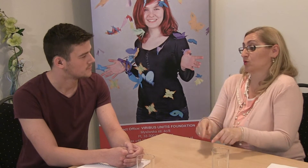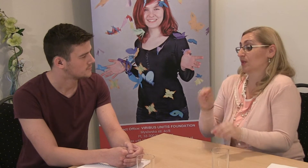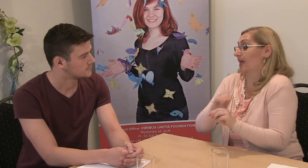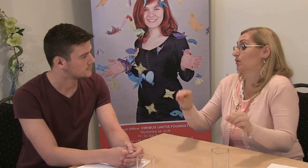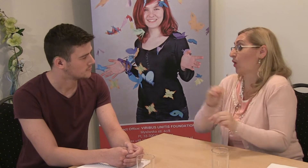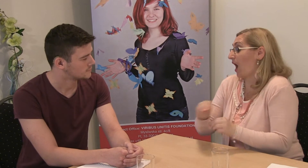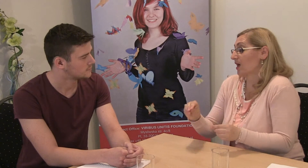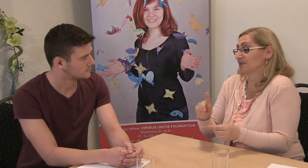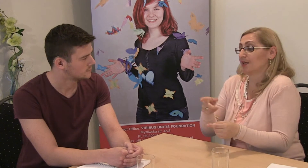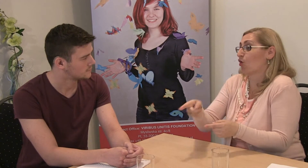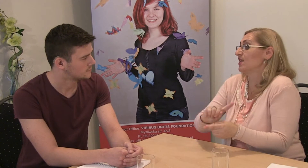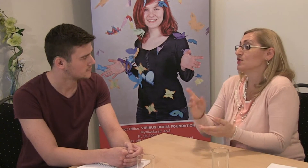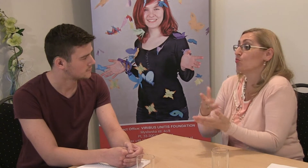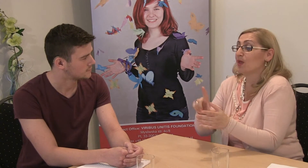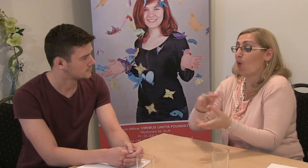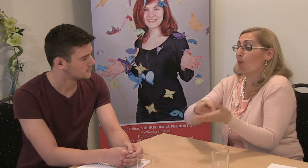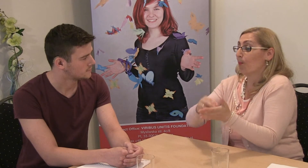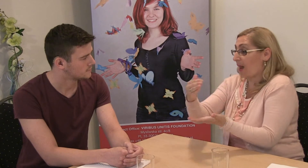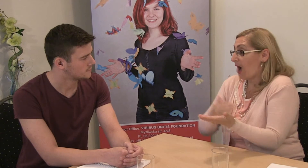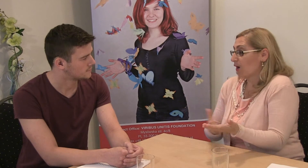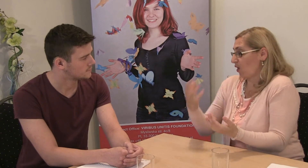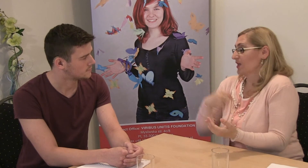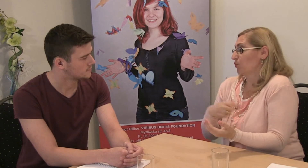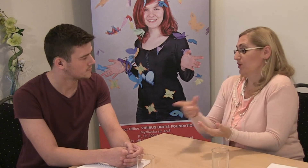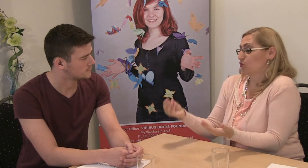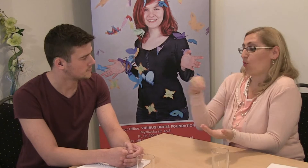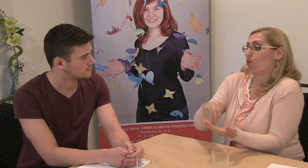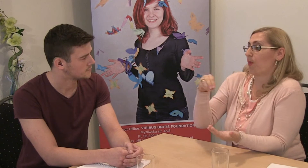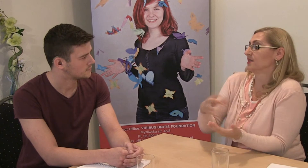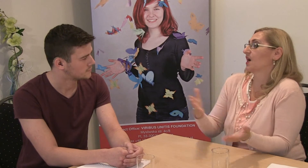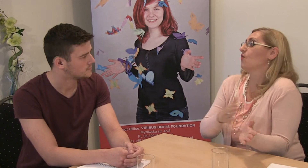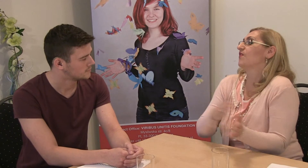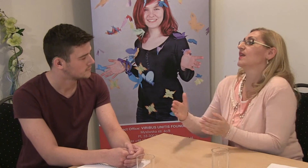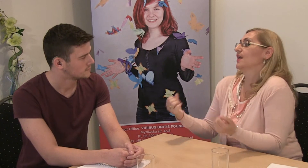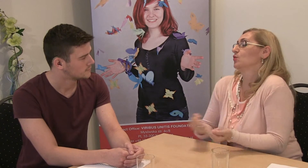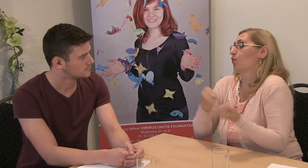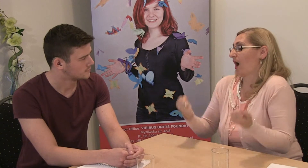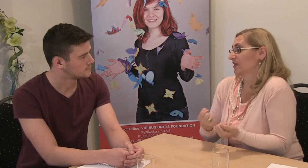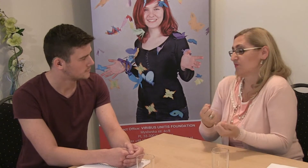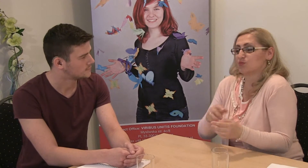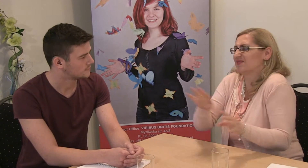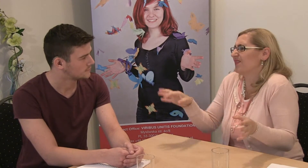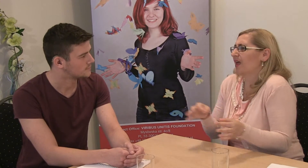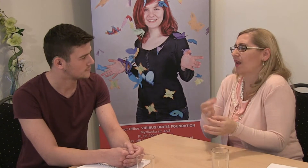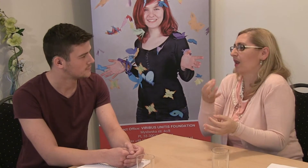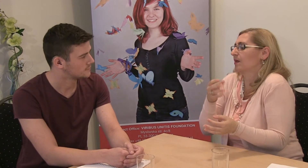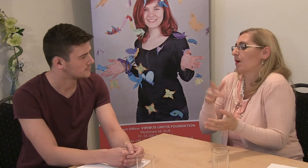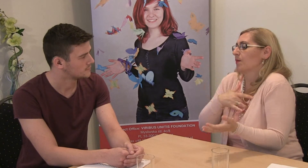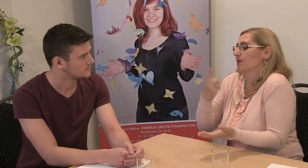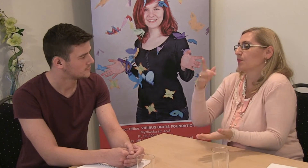Tako treba i gluvi da imaju ista prava kao što ljudi koji čuju. Tako da sve te